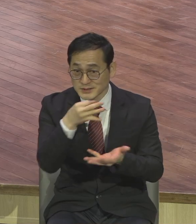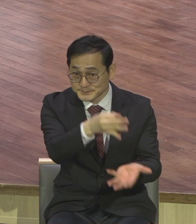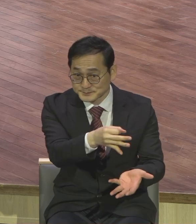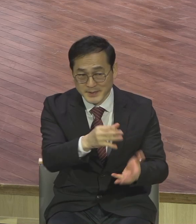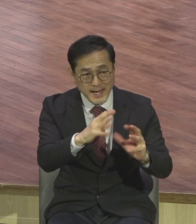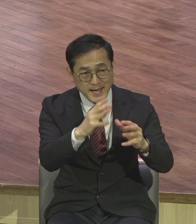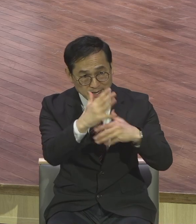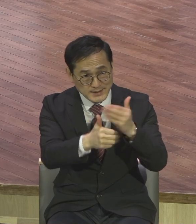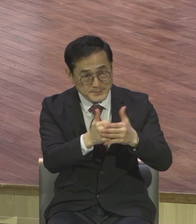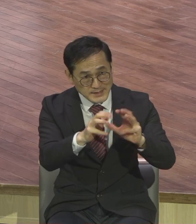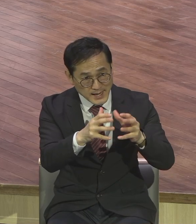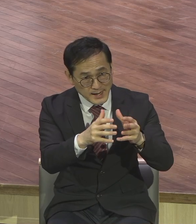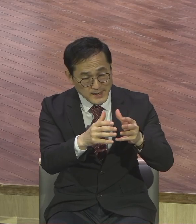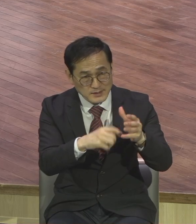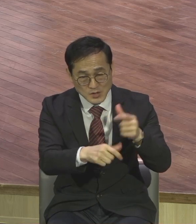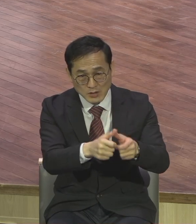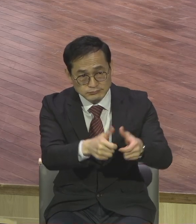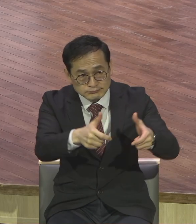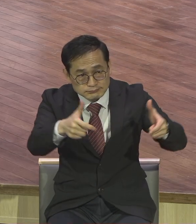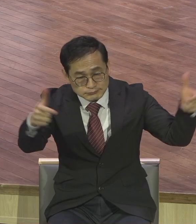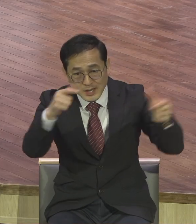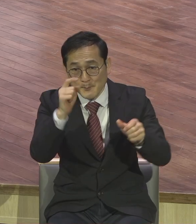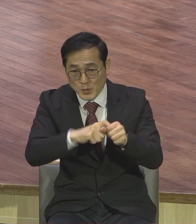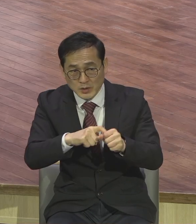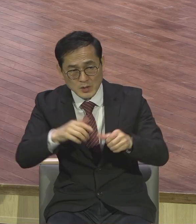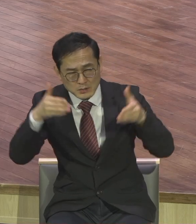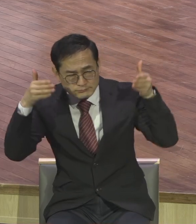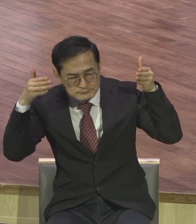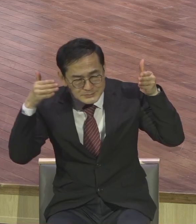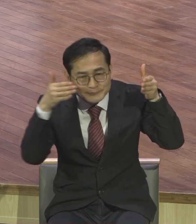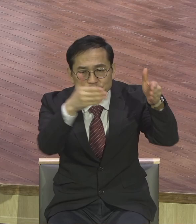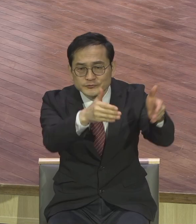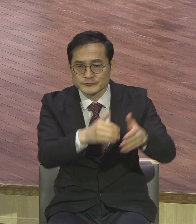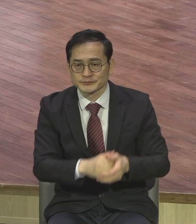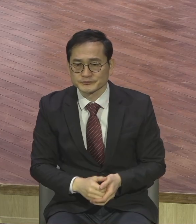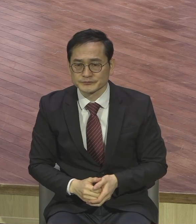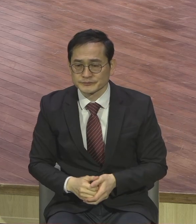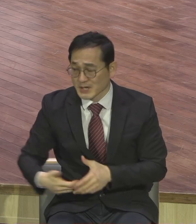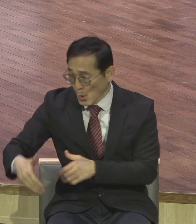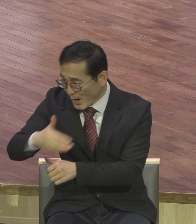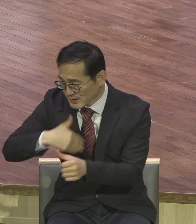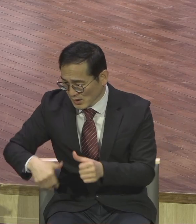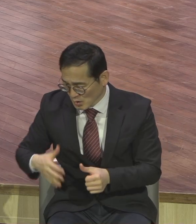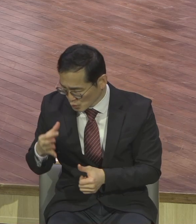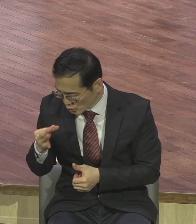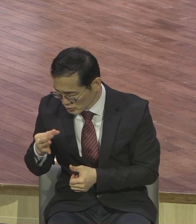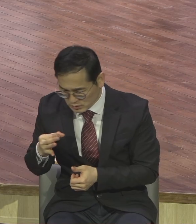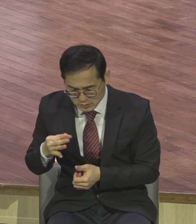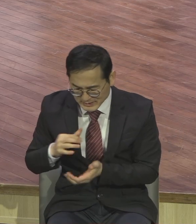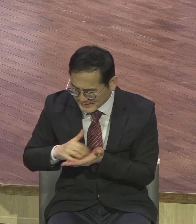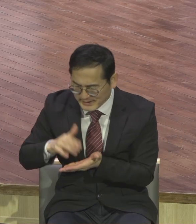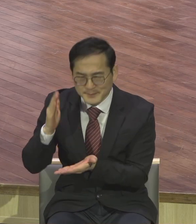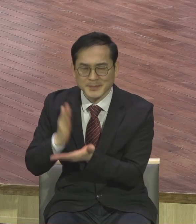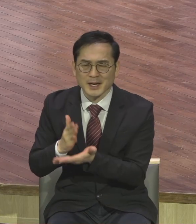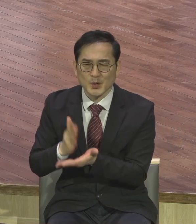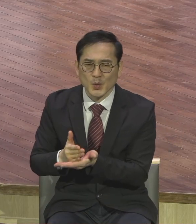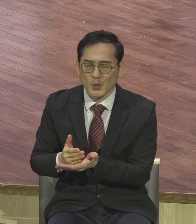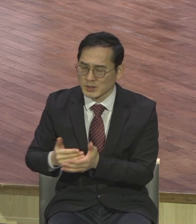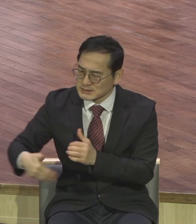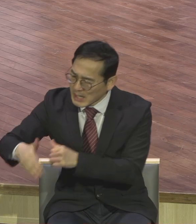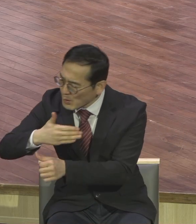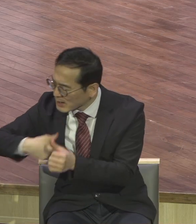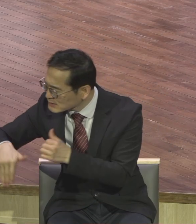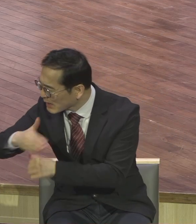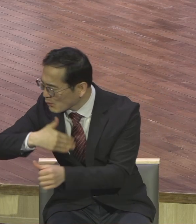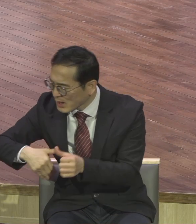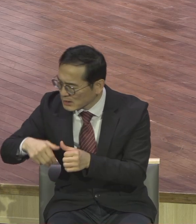확장해 나가기 위해서 이제 이런 육신적인 이런 환경에 매이지 않고 마음껏 하나님 나라 일만 하기